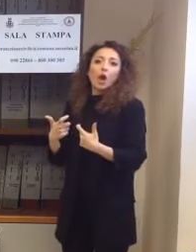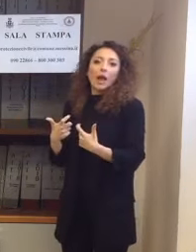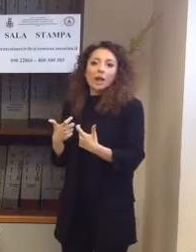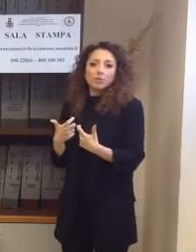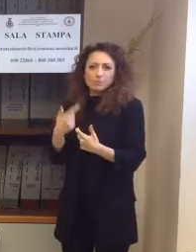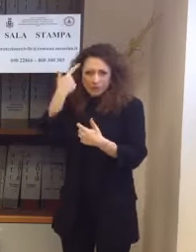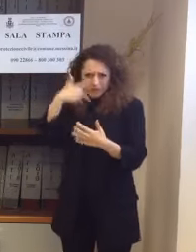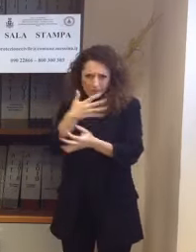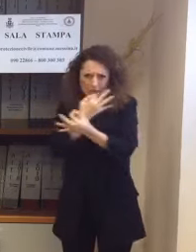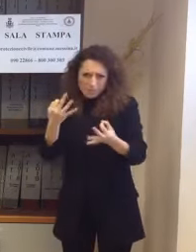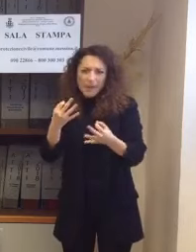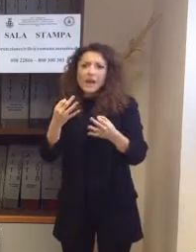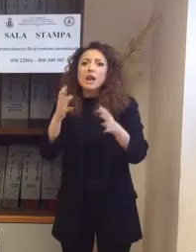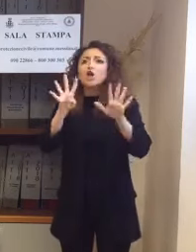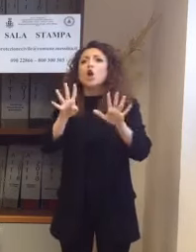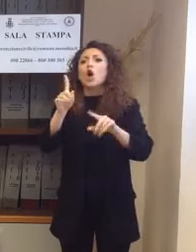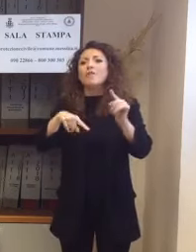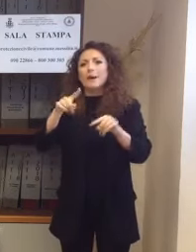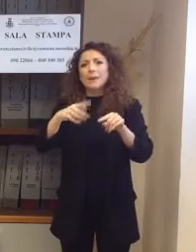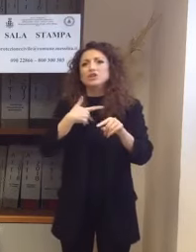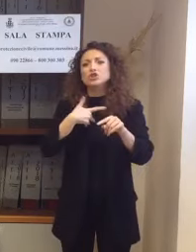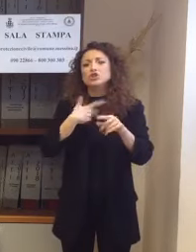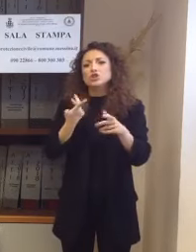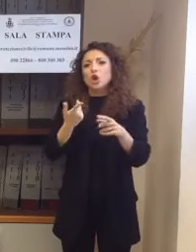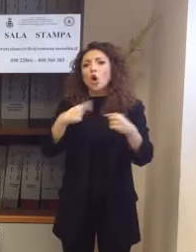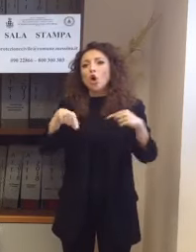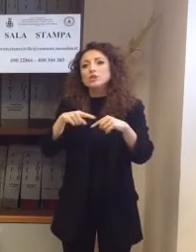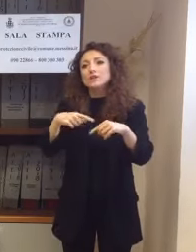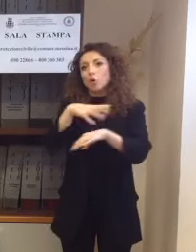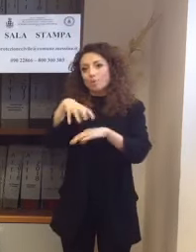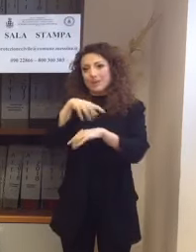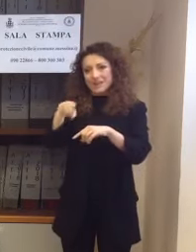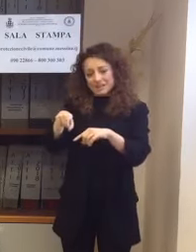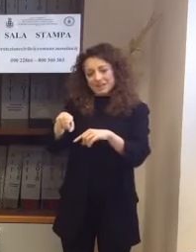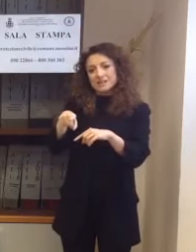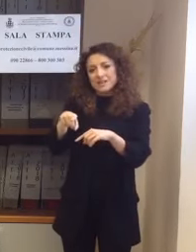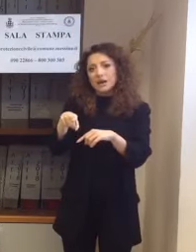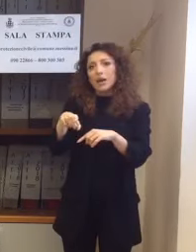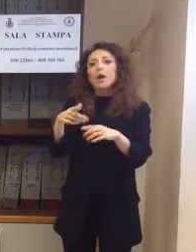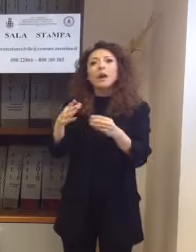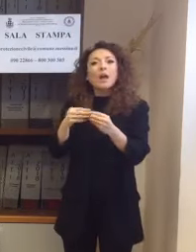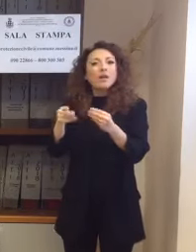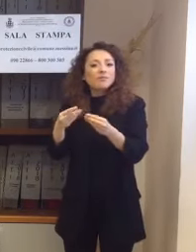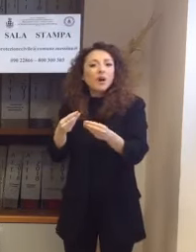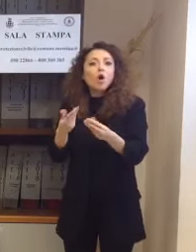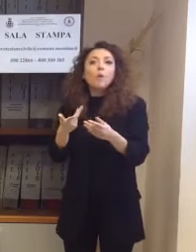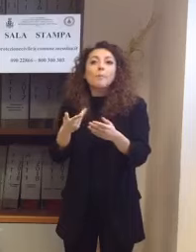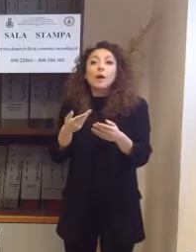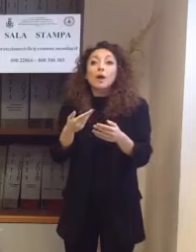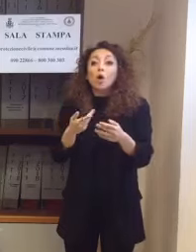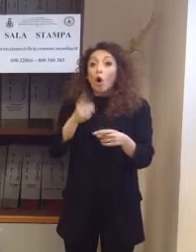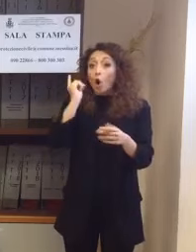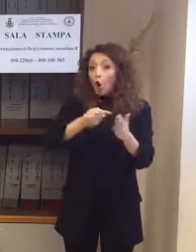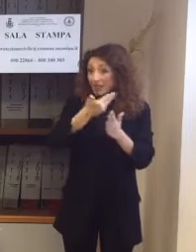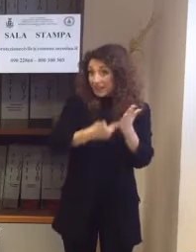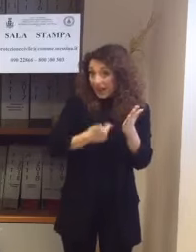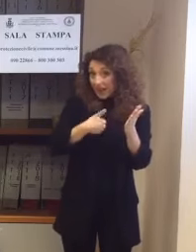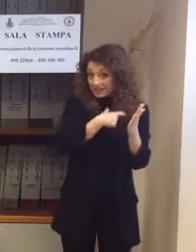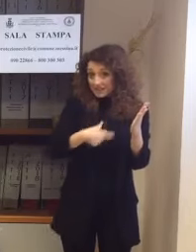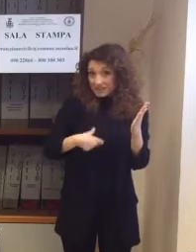aprile c'è stato il Consiglio dei Ministri, il decreto del Presidente della Repubblica, che ha annullato l'ordinanza del sindaco De Luca. E allora questo lo voglio